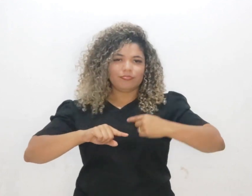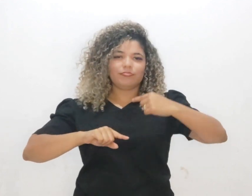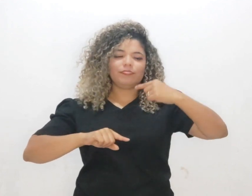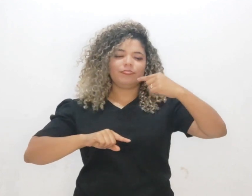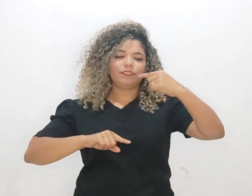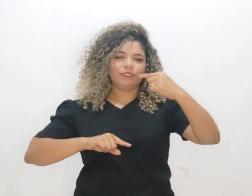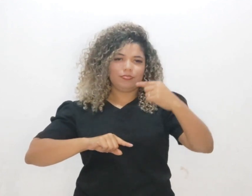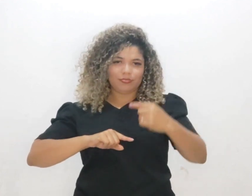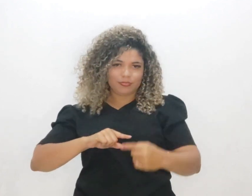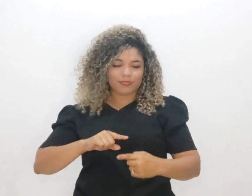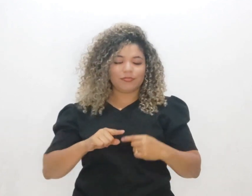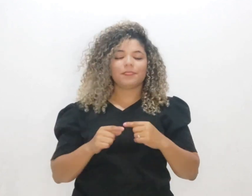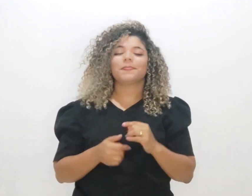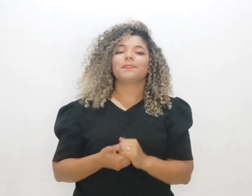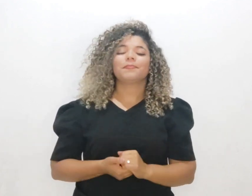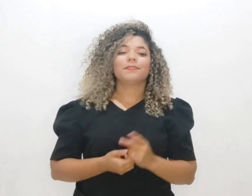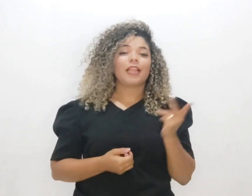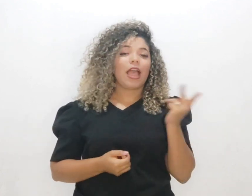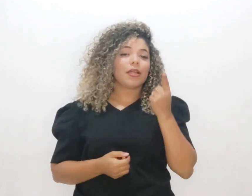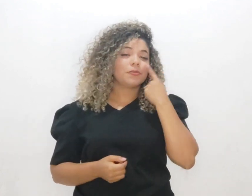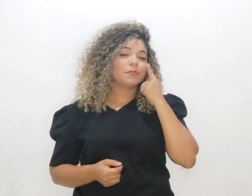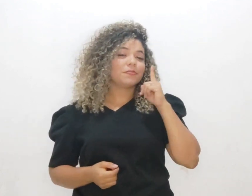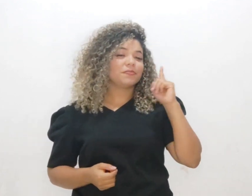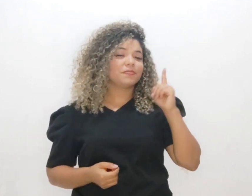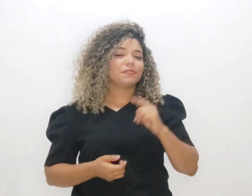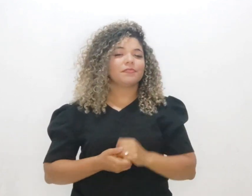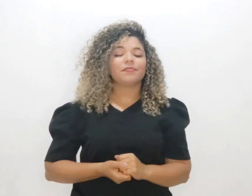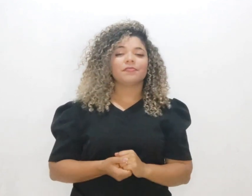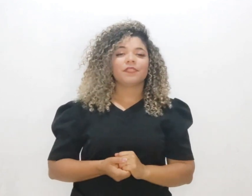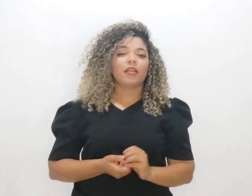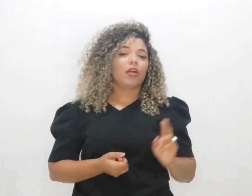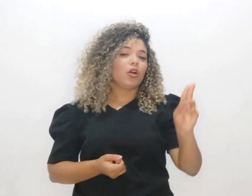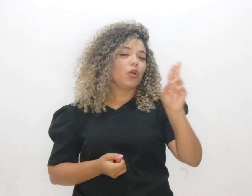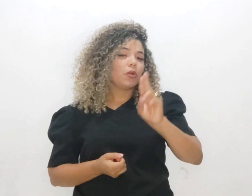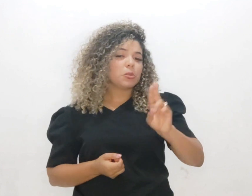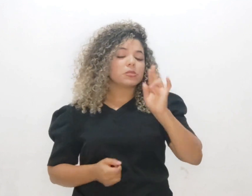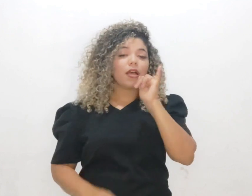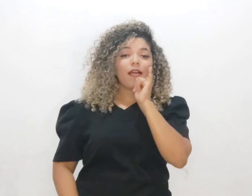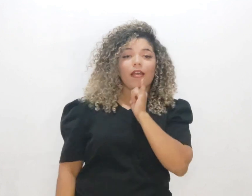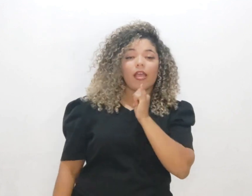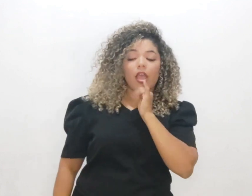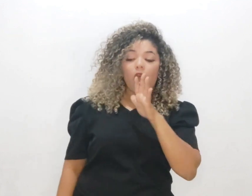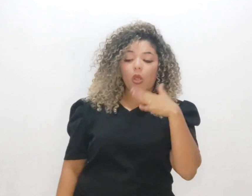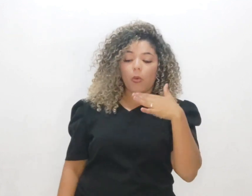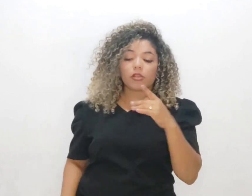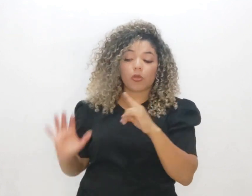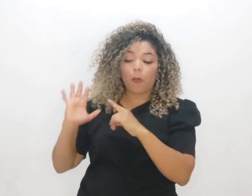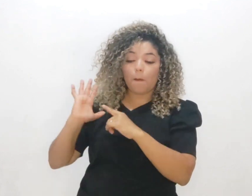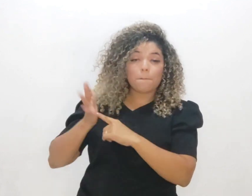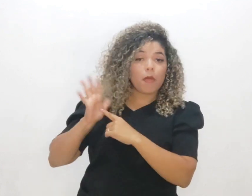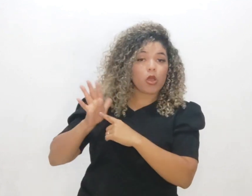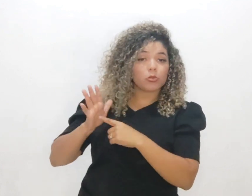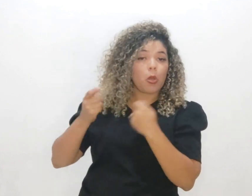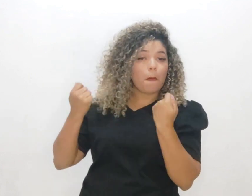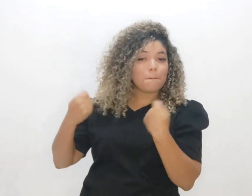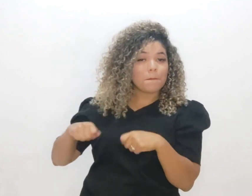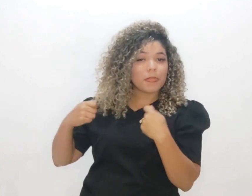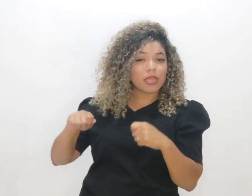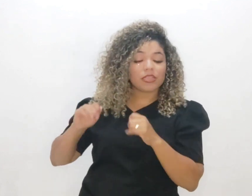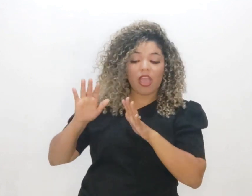acoplada no meu eixo. Isso é muito utilizado, por exemplo, quando o motor precisa ficar numa